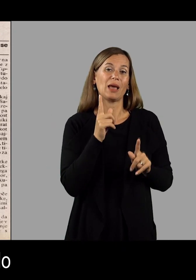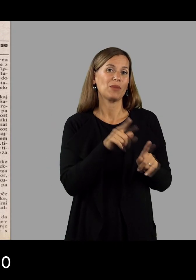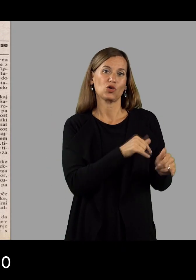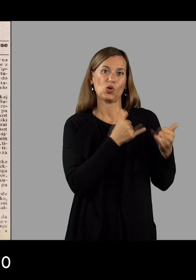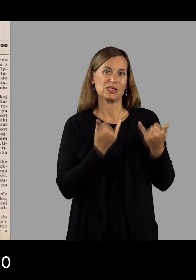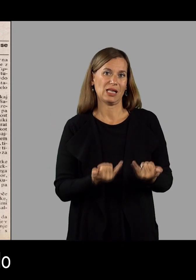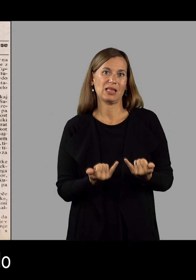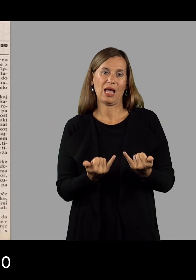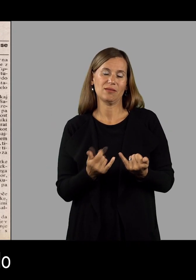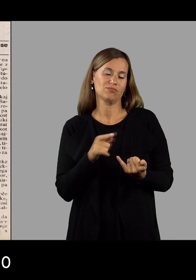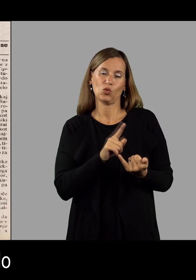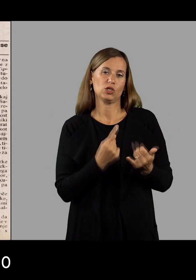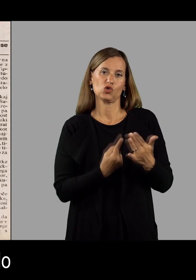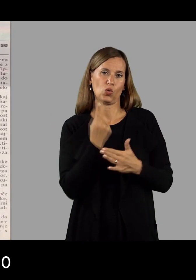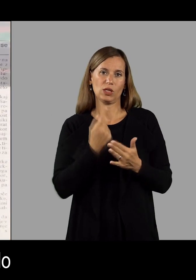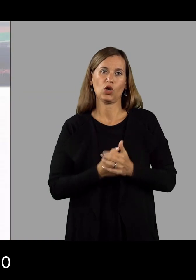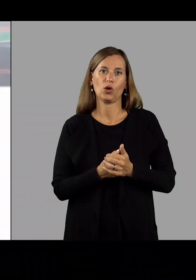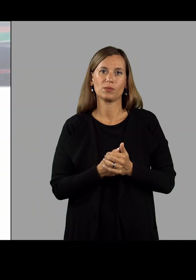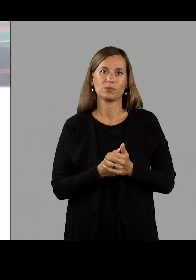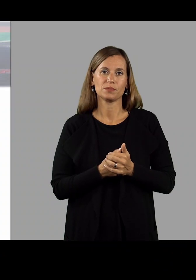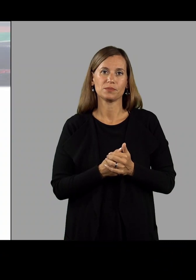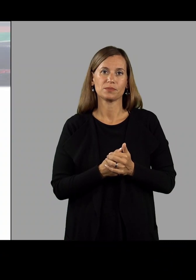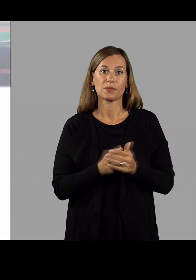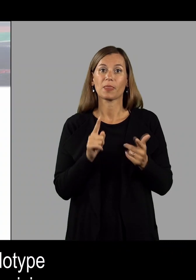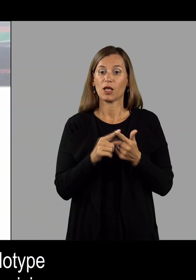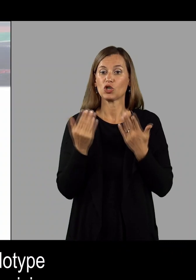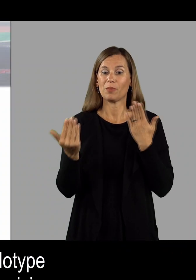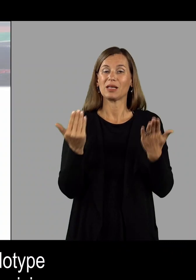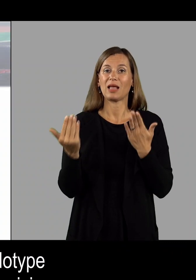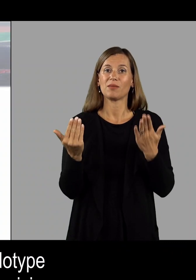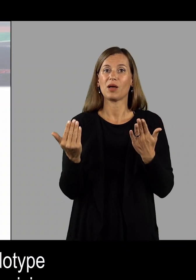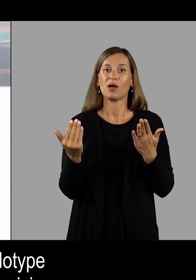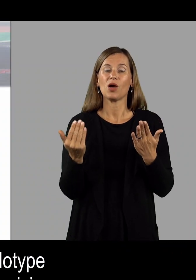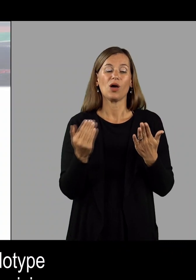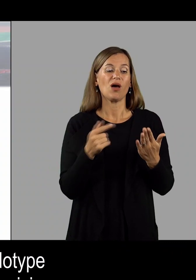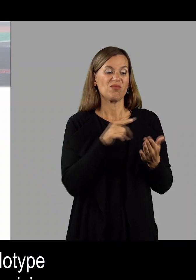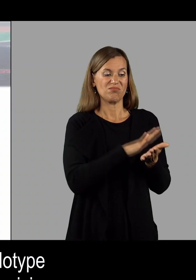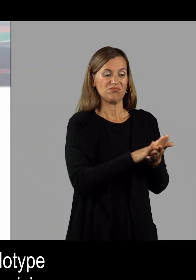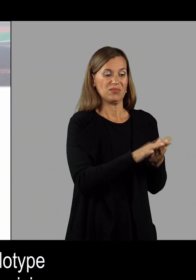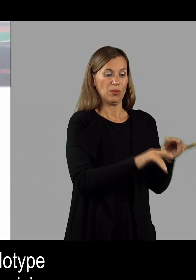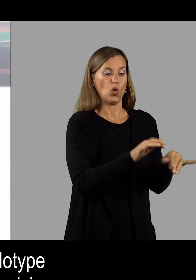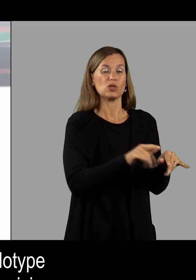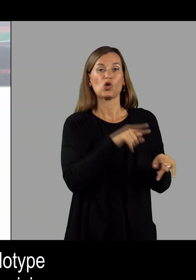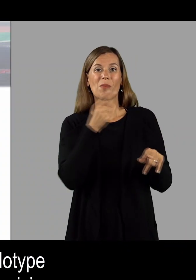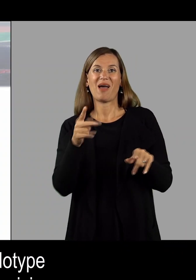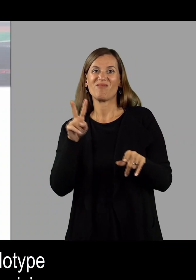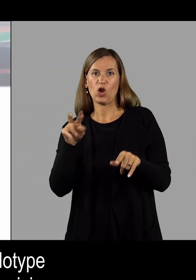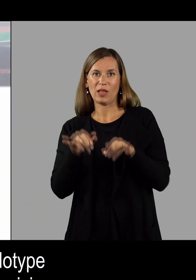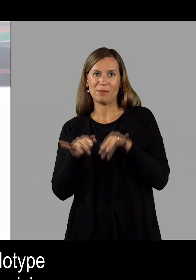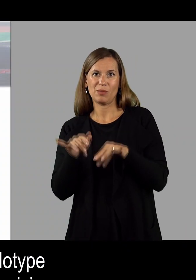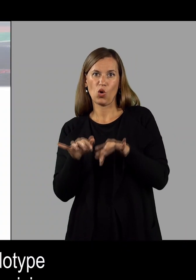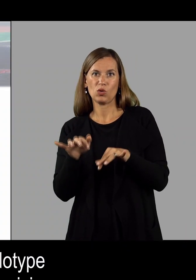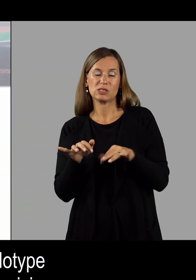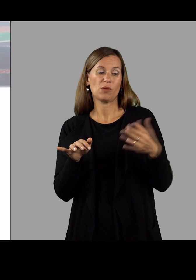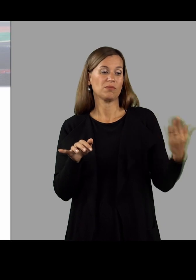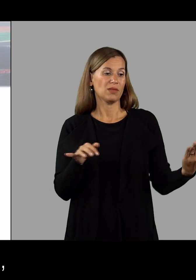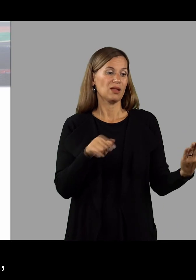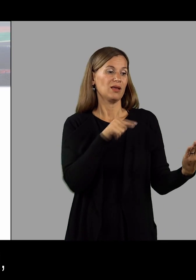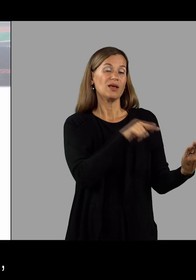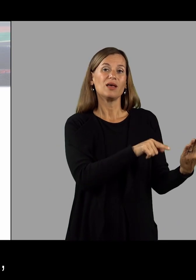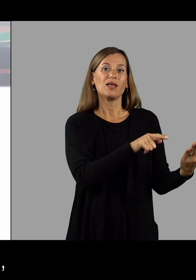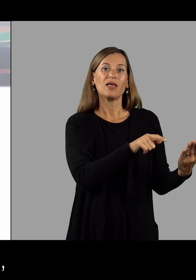tej novi iznajdbi, tej Velotype tipkovnici. In tudi takrat so se že pojavili interesi, da bi